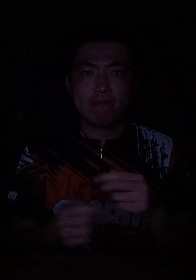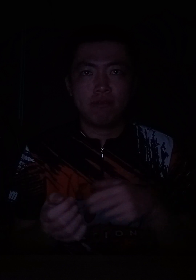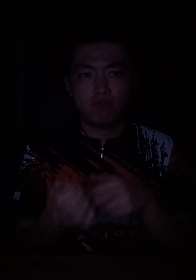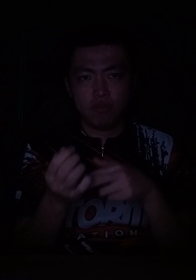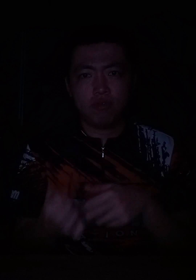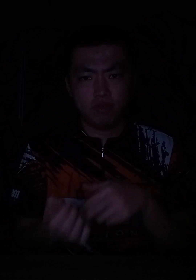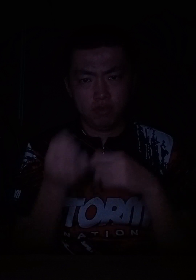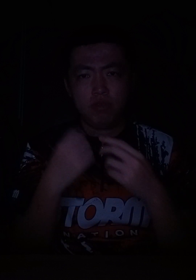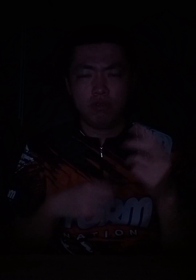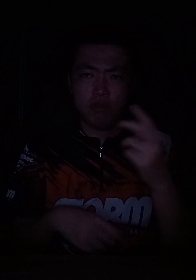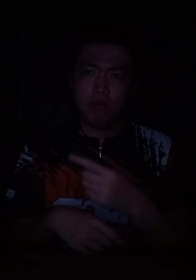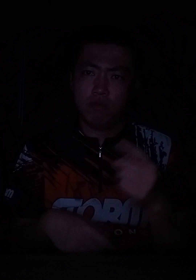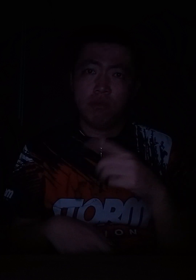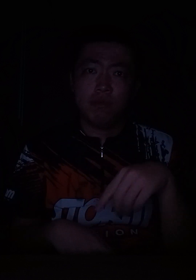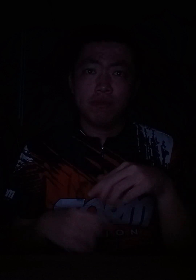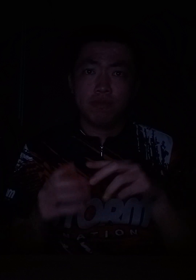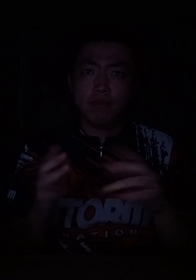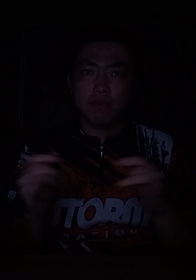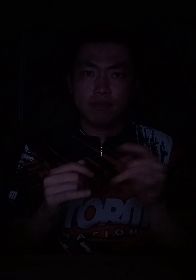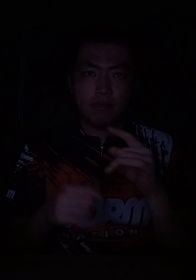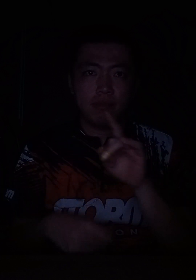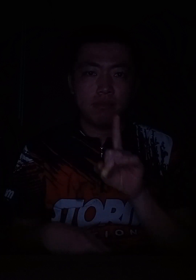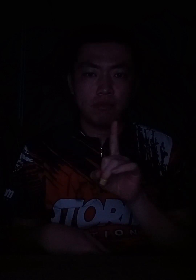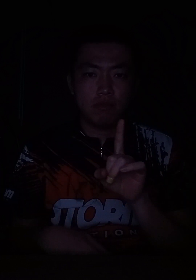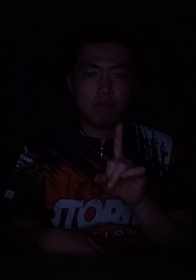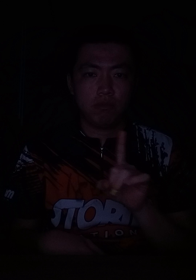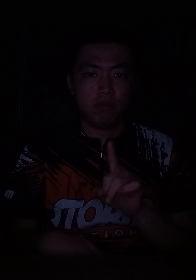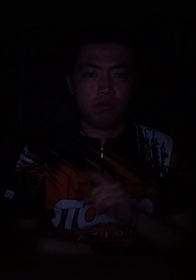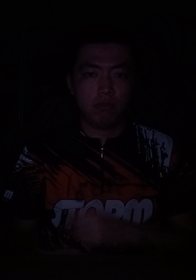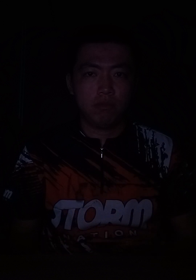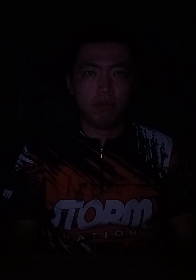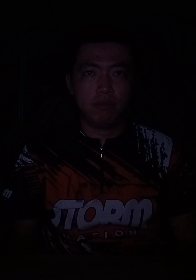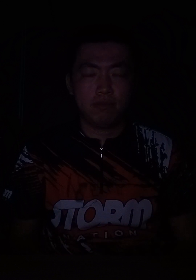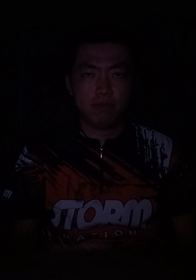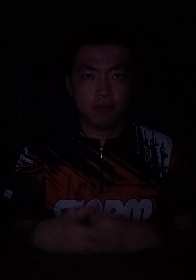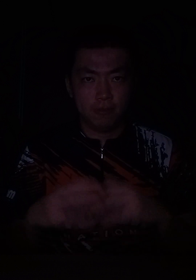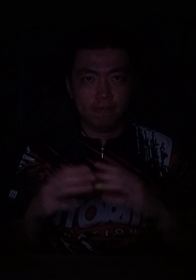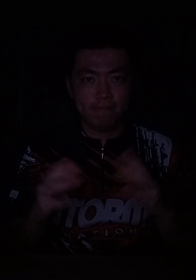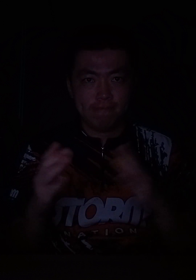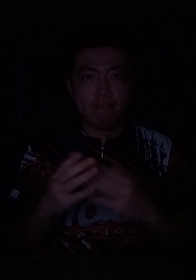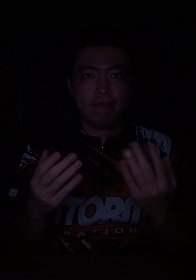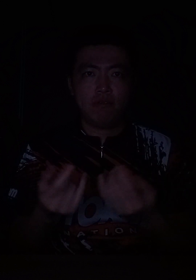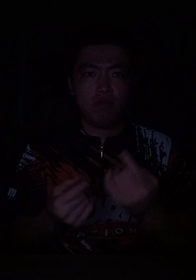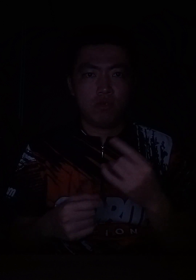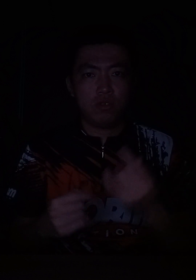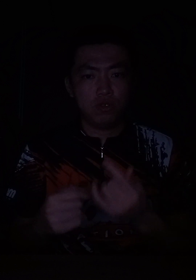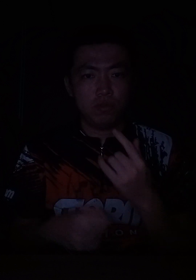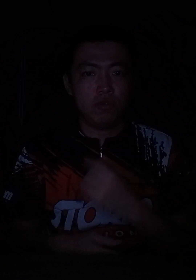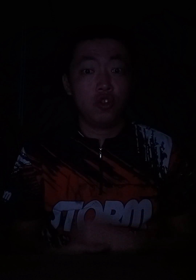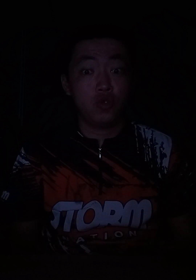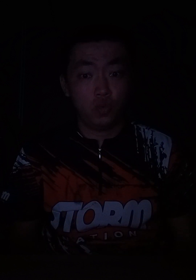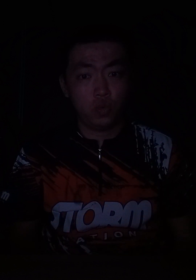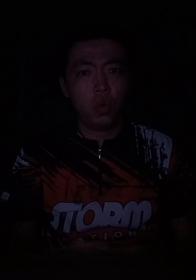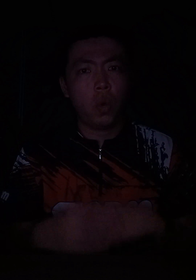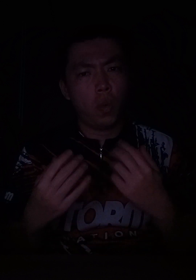곳에서 안전하게 일하려면 뭐가 필요합니까? 승강기 작업 환경을 직접 본 건 저도 처음이었는데요. 네. 일단 어둡고 좁은